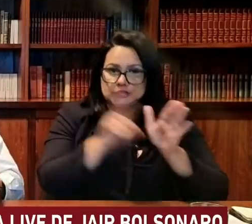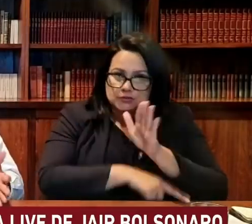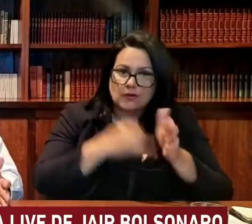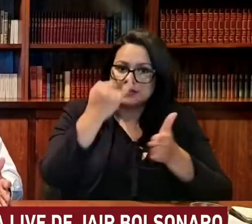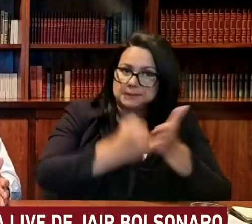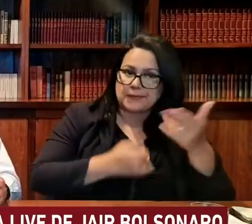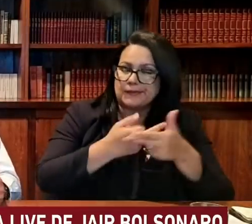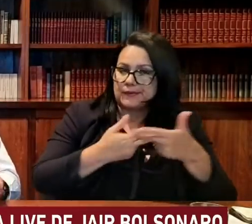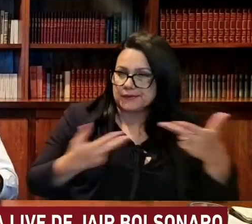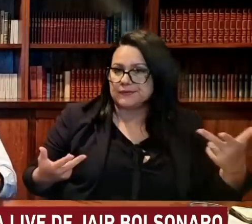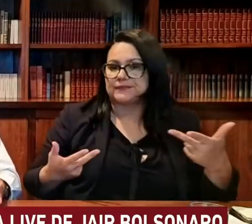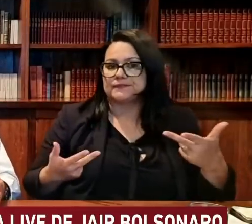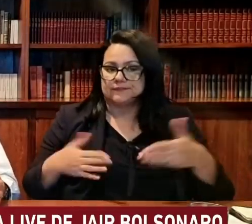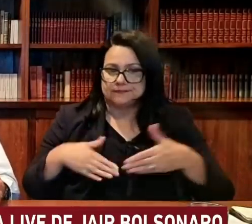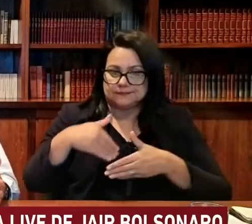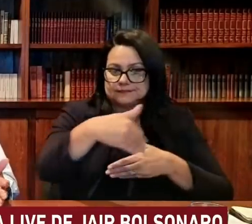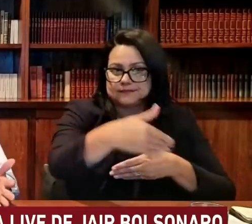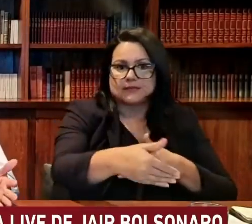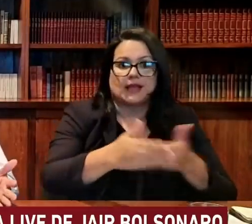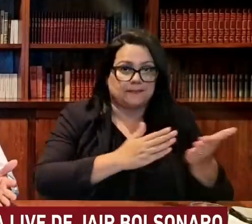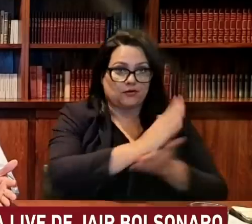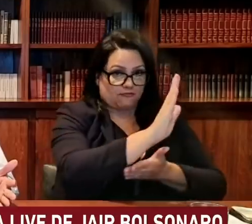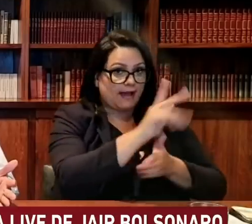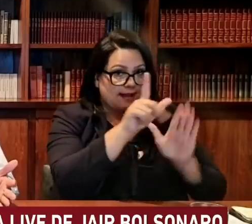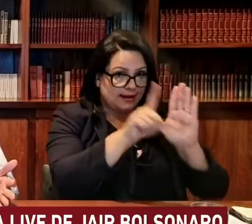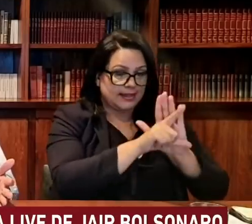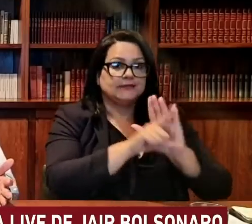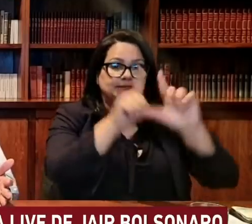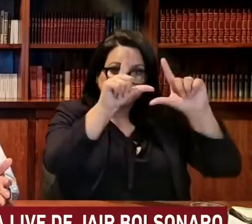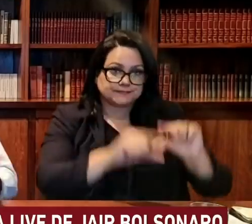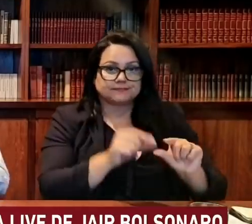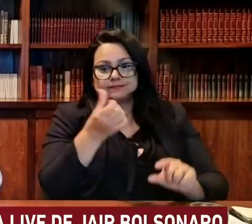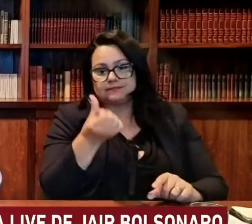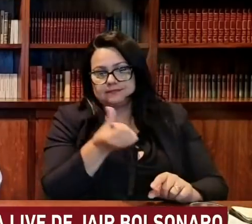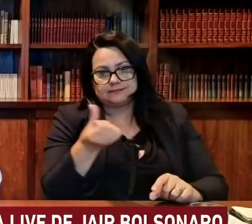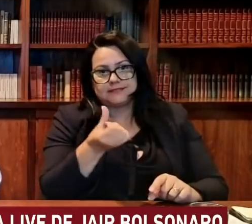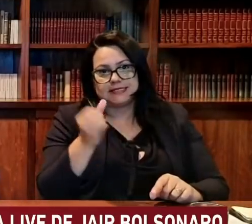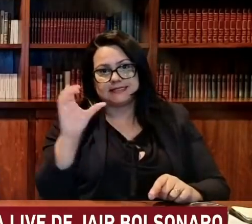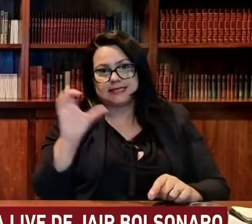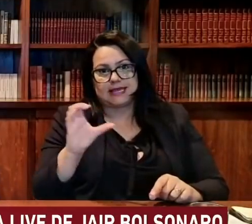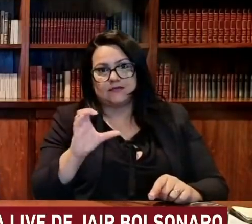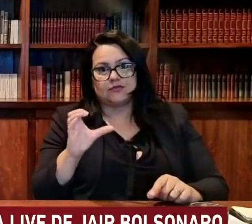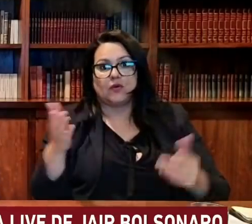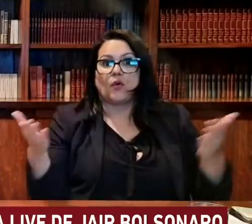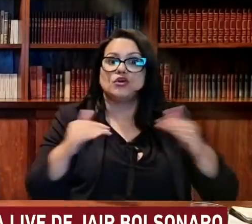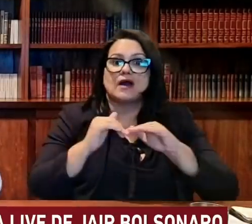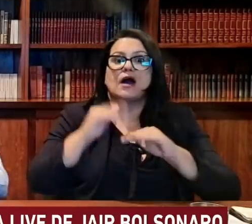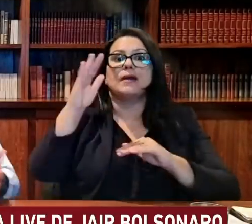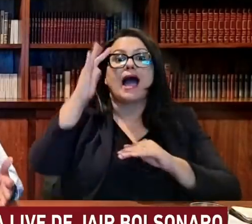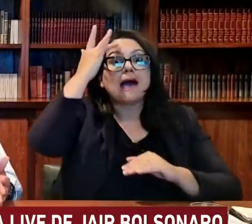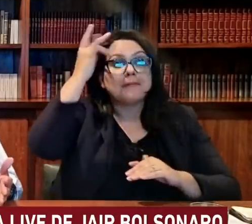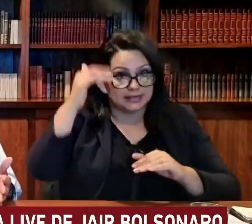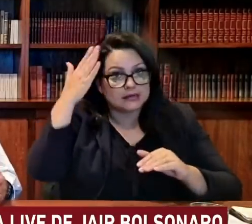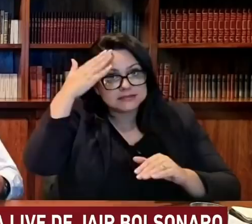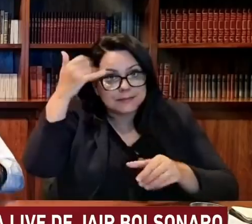eu ia pagar menos de imposto, a partir da sanção da lei, será de 60 centavos do litro do diesel. Como o diesel subiu hoje, 90 centavos, hoje não, a partir de